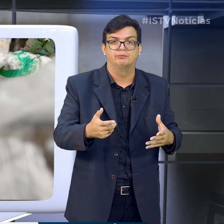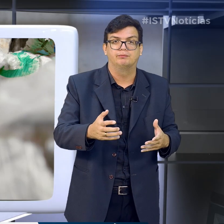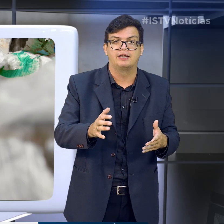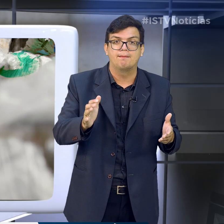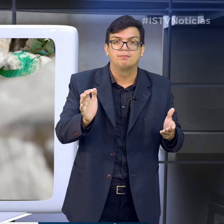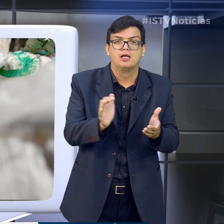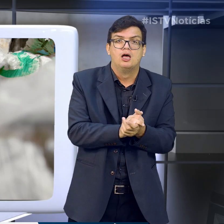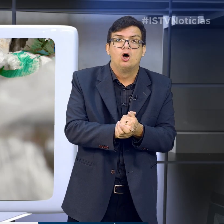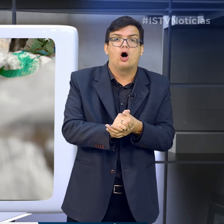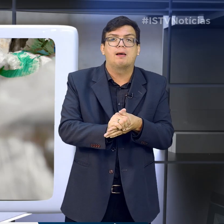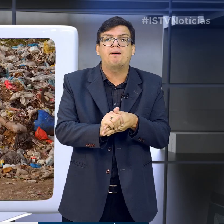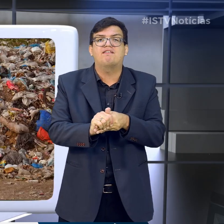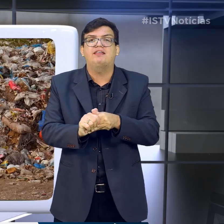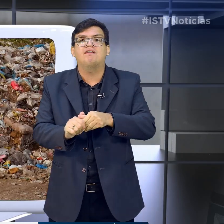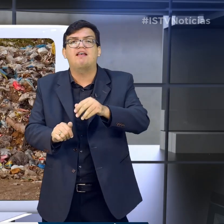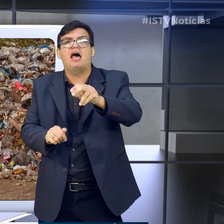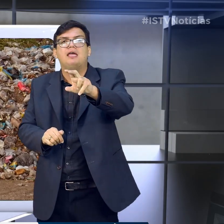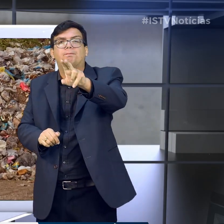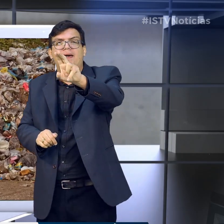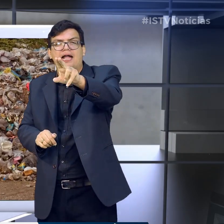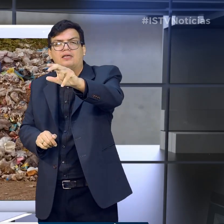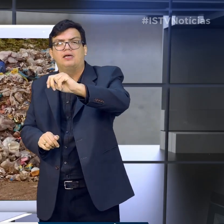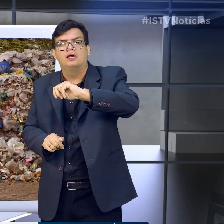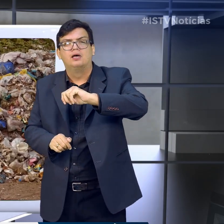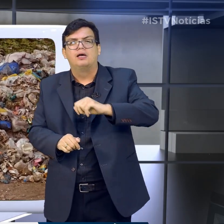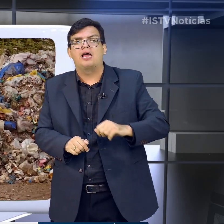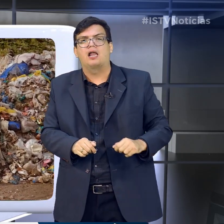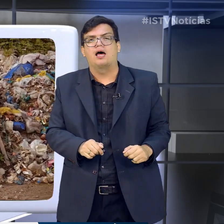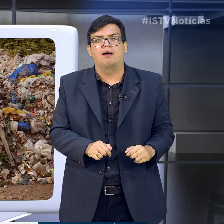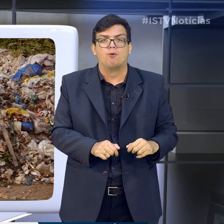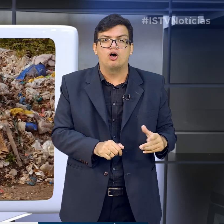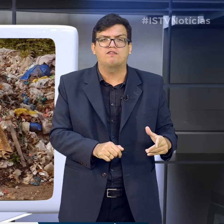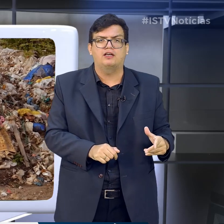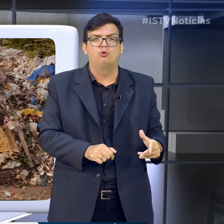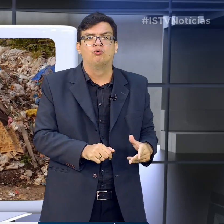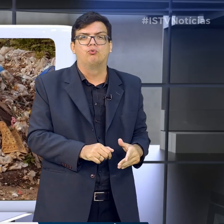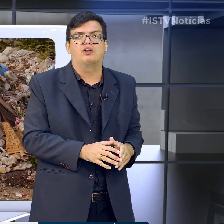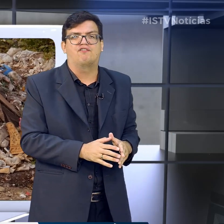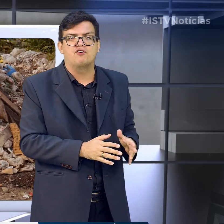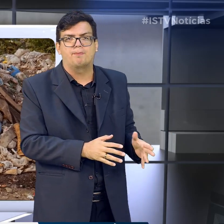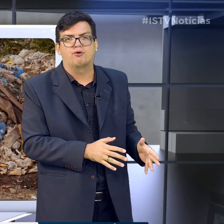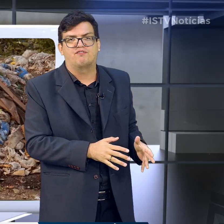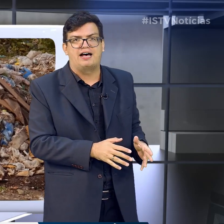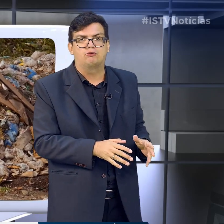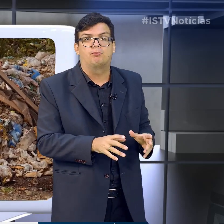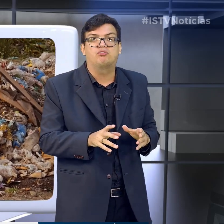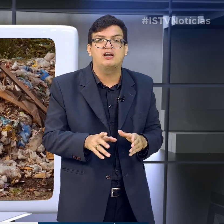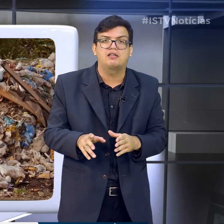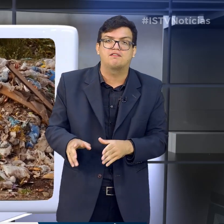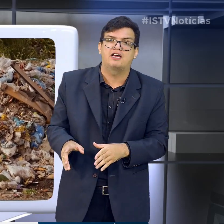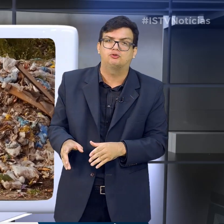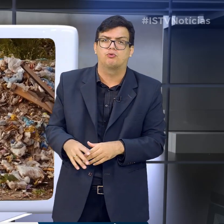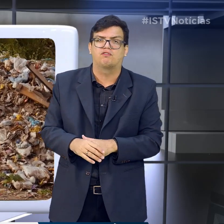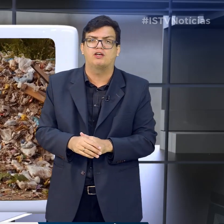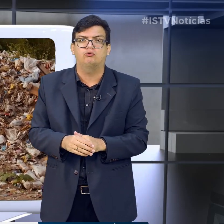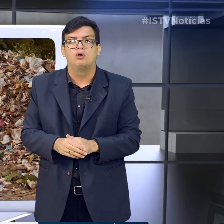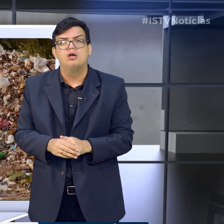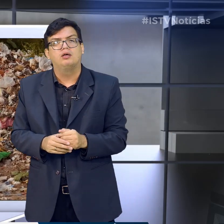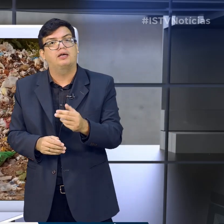né olha pesquisa e PEC ela mostra que o Lula foi aprovado por 37%,